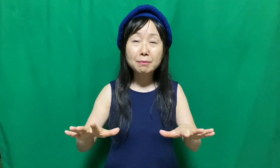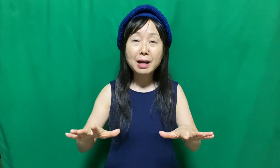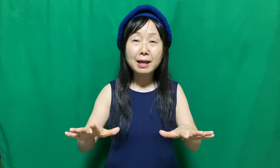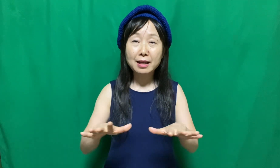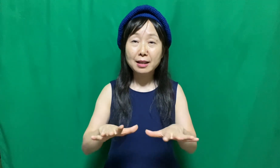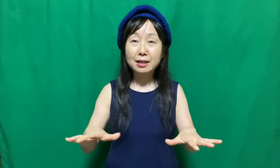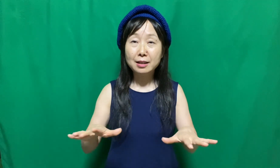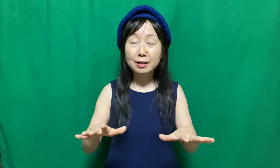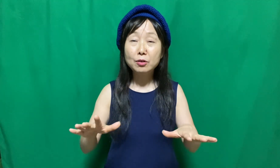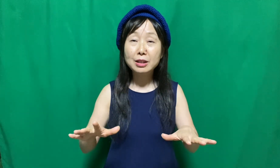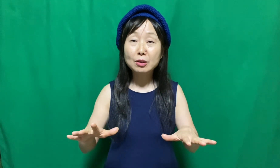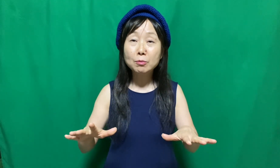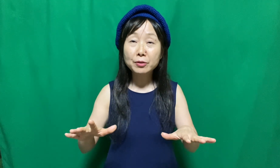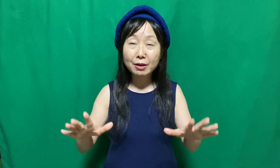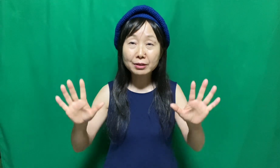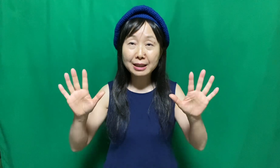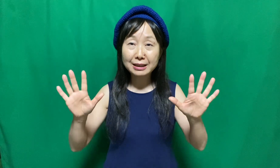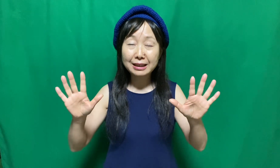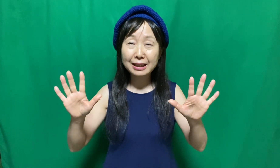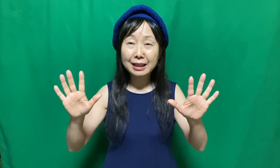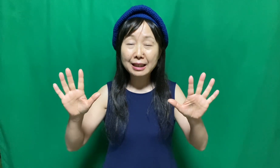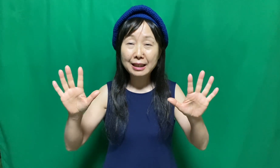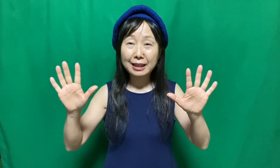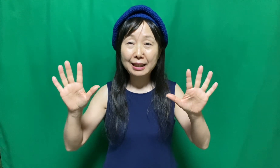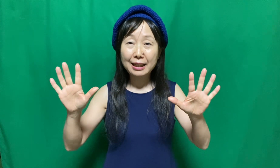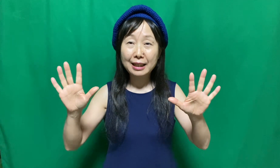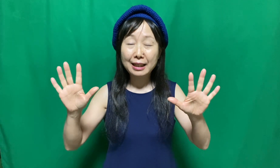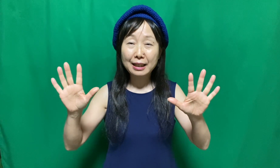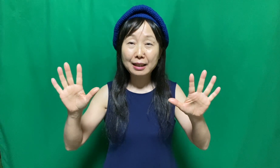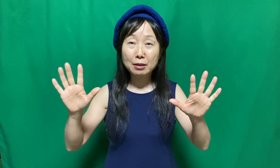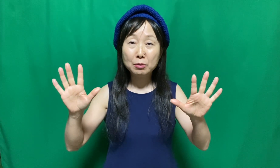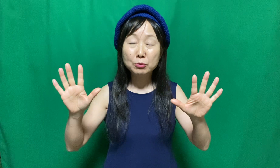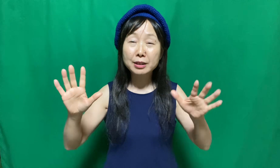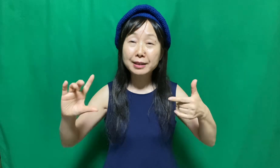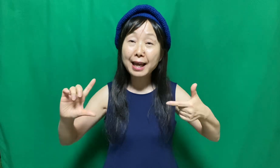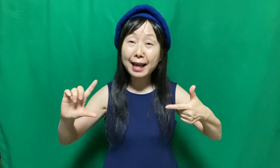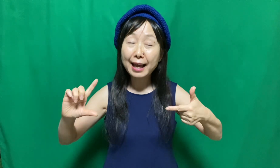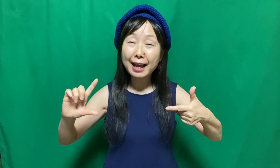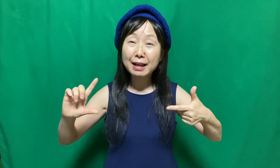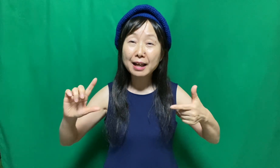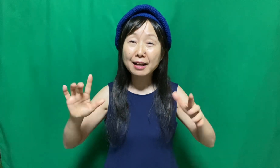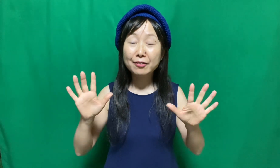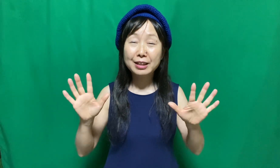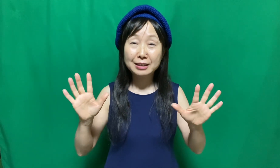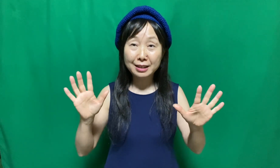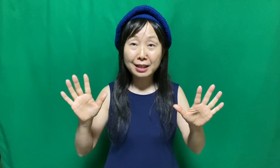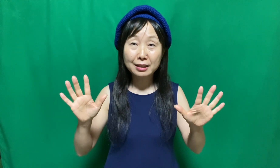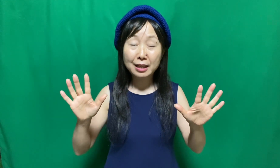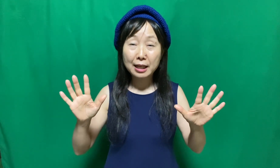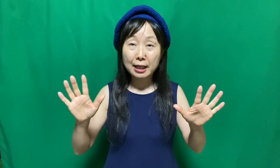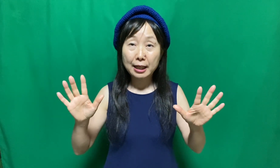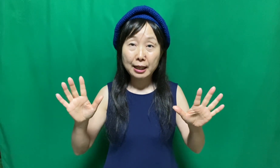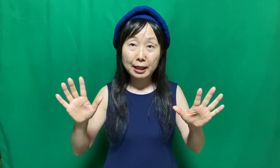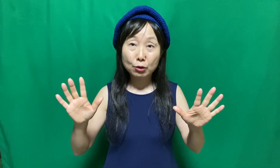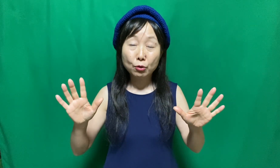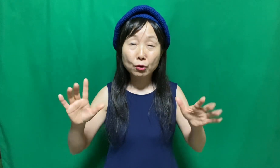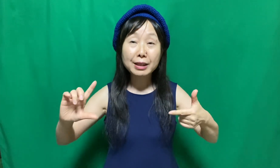前、両手ともね、同じ、向きで、同じね、ところで違